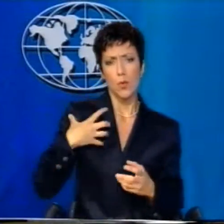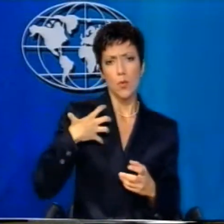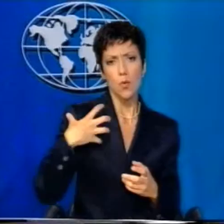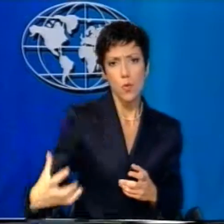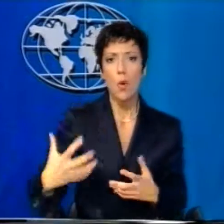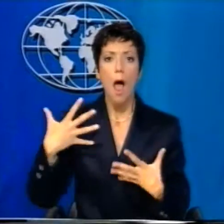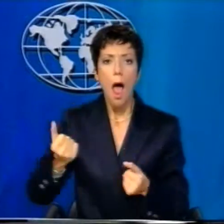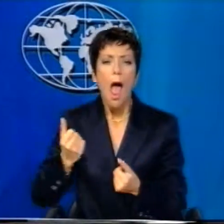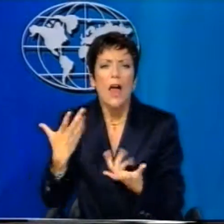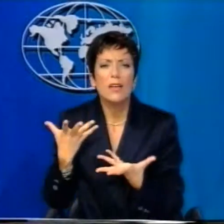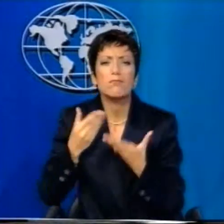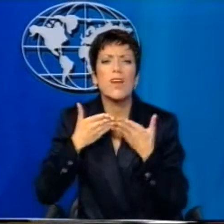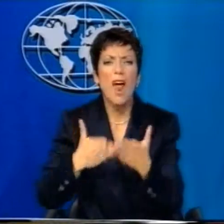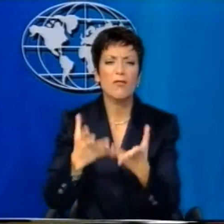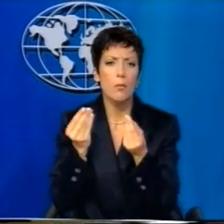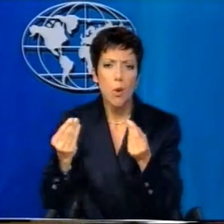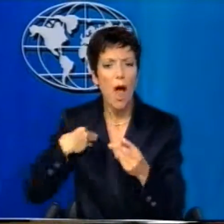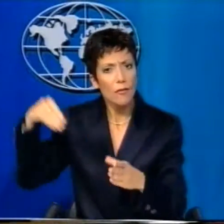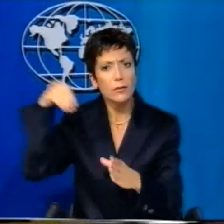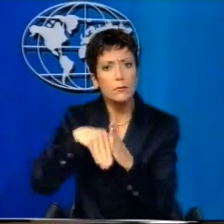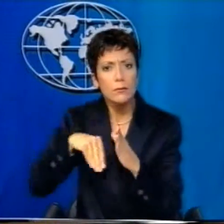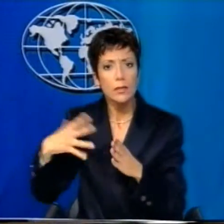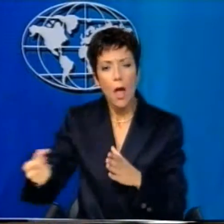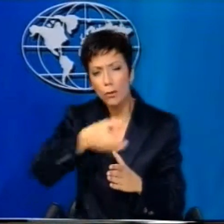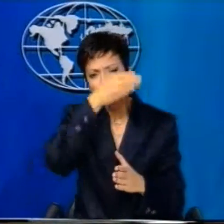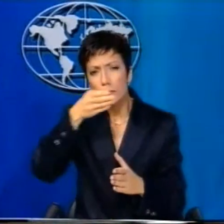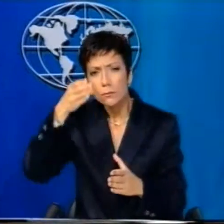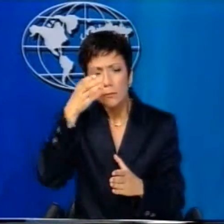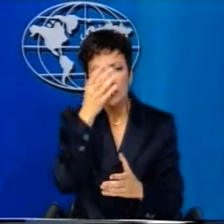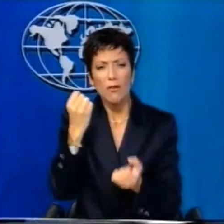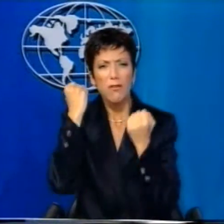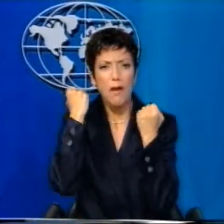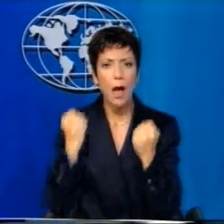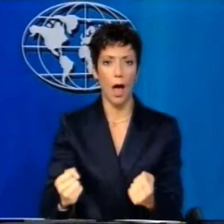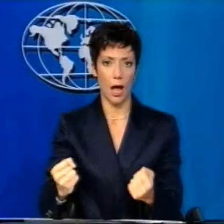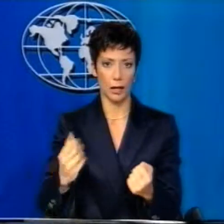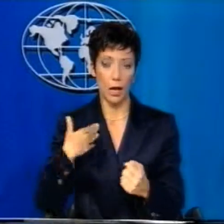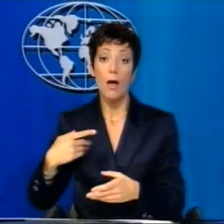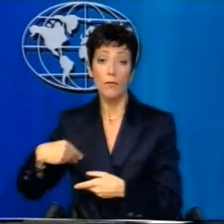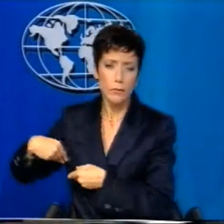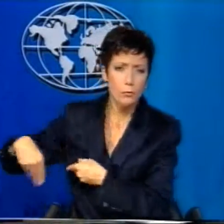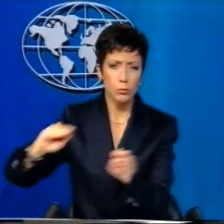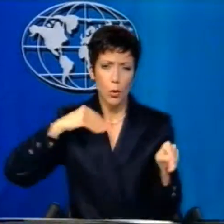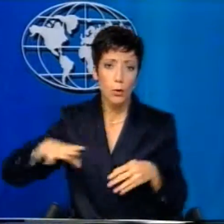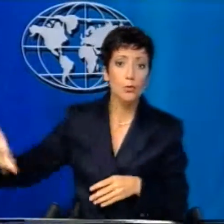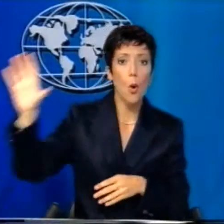Ευρώπη δεκάδες τόνους κολομβιανής κοκαίνης. Τα κέρδη από τη δράση του κυκλώματος που ξεσκέπασε η